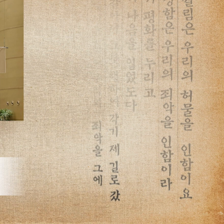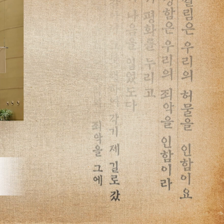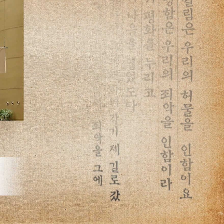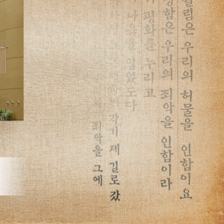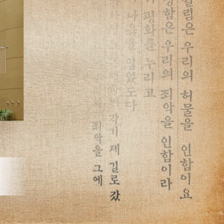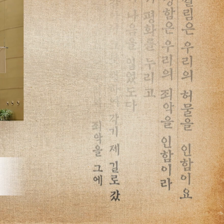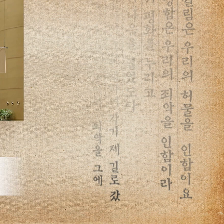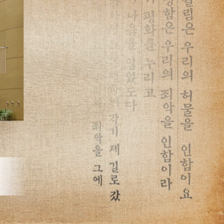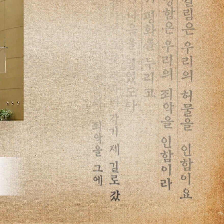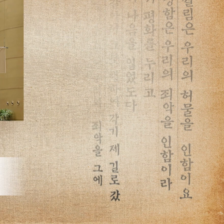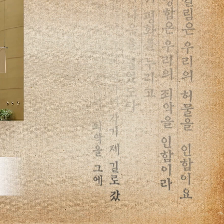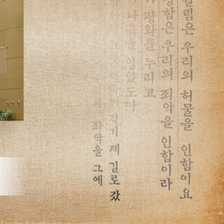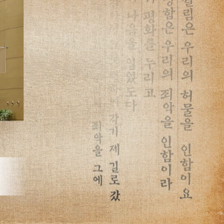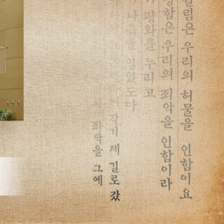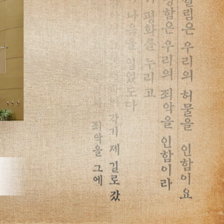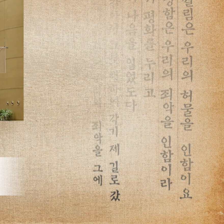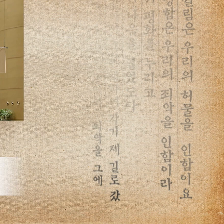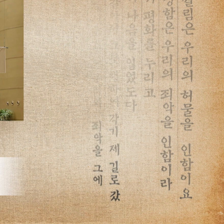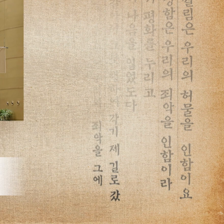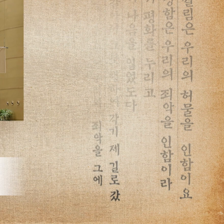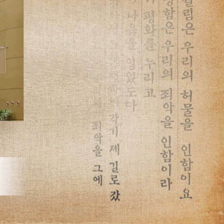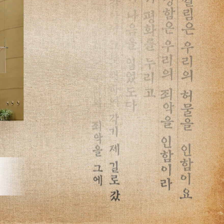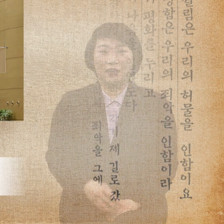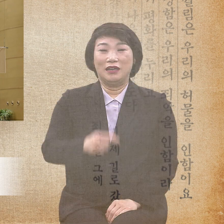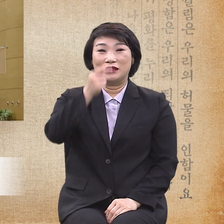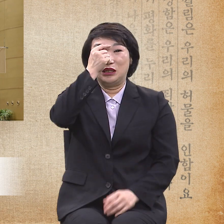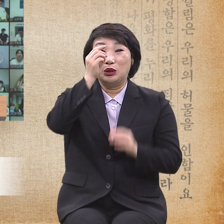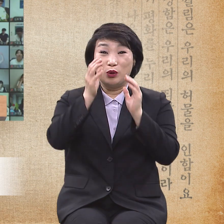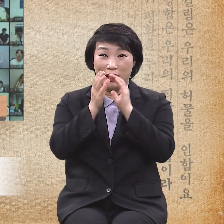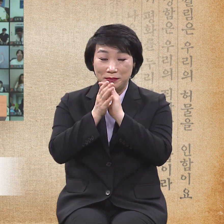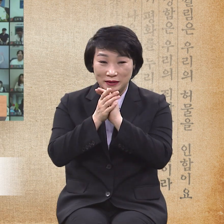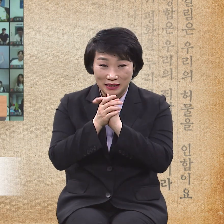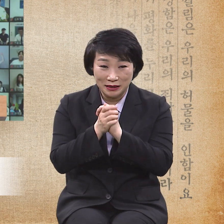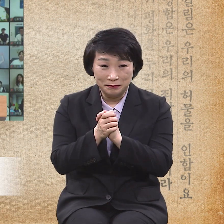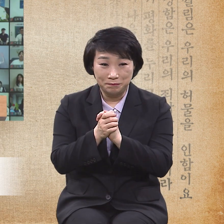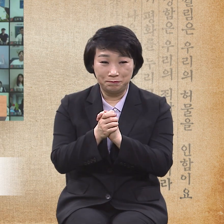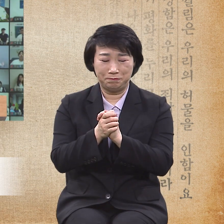세상의 감사로 늘 갚는 사랑을 듣도록.